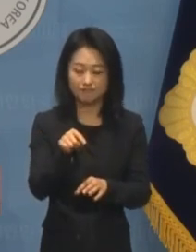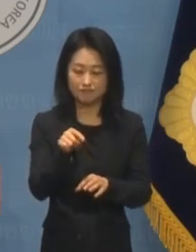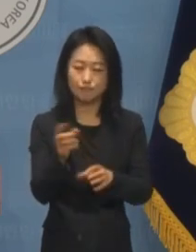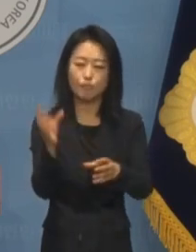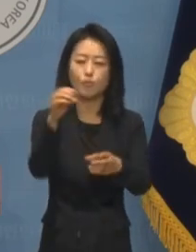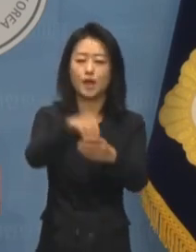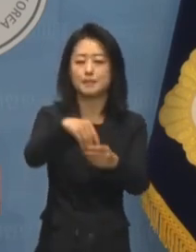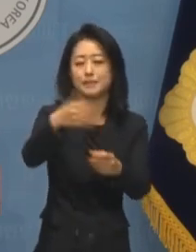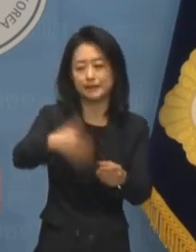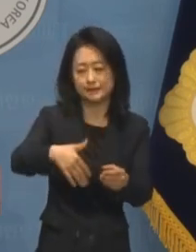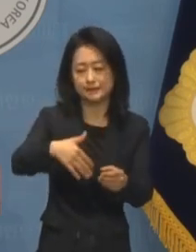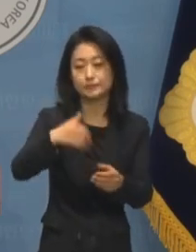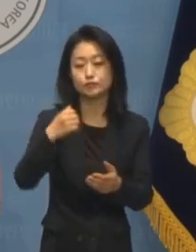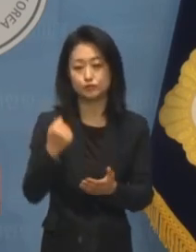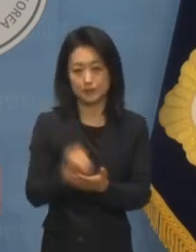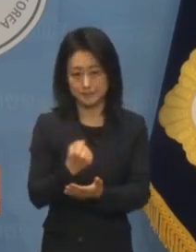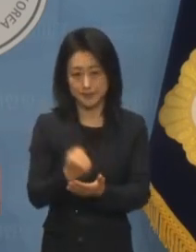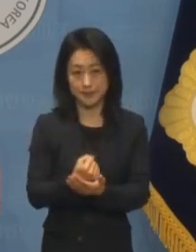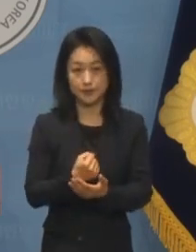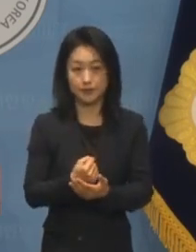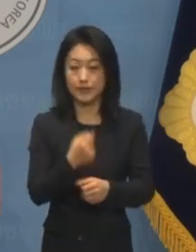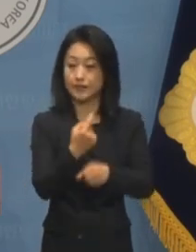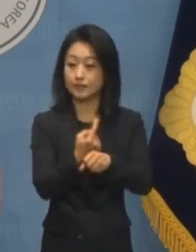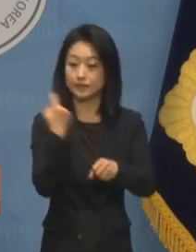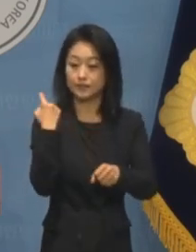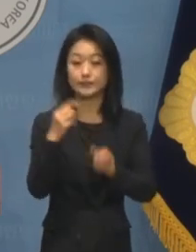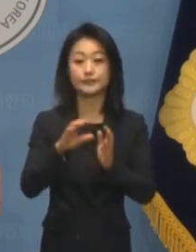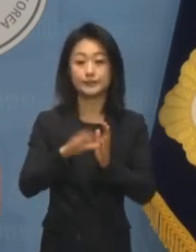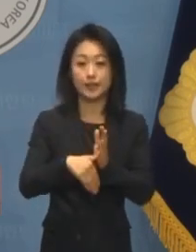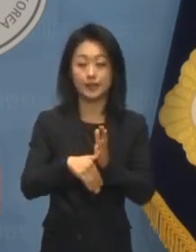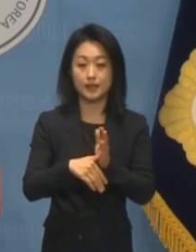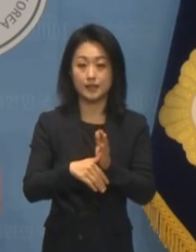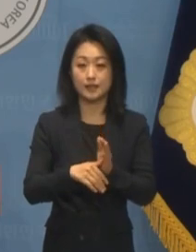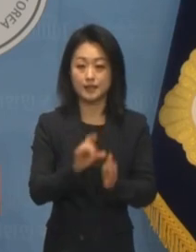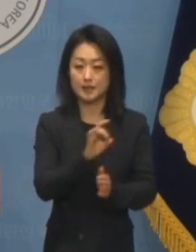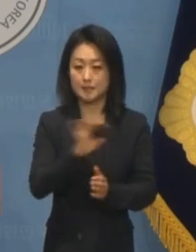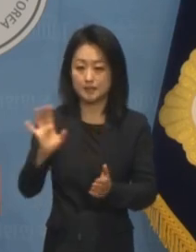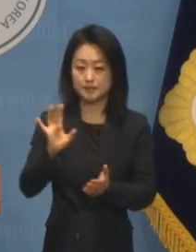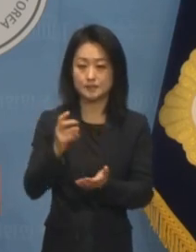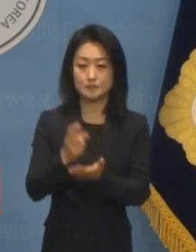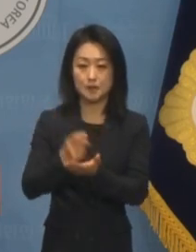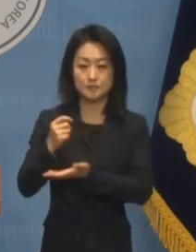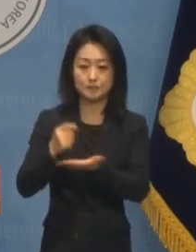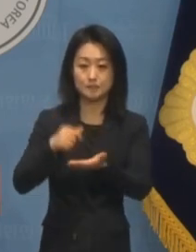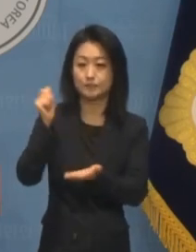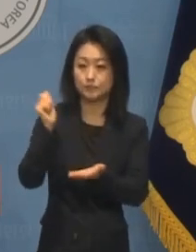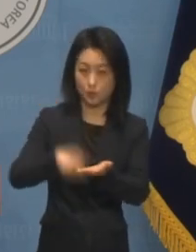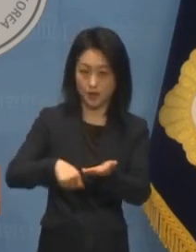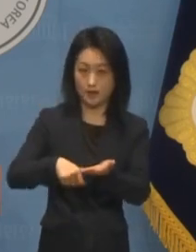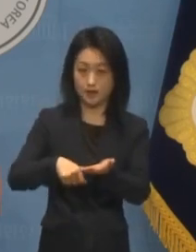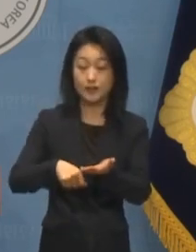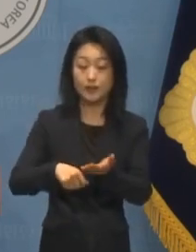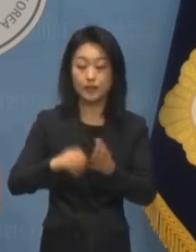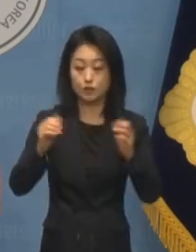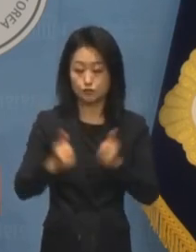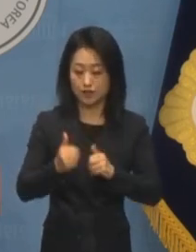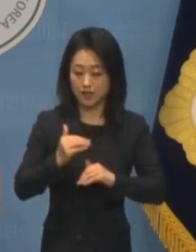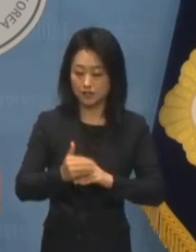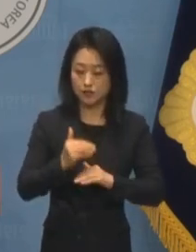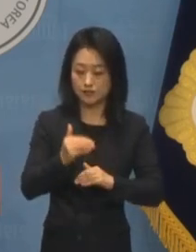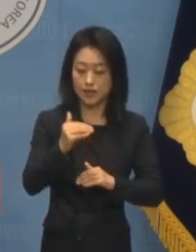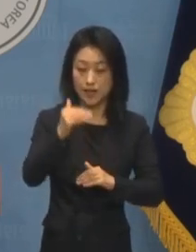무척 유감입니다. 불과 1년 전에 패스트트랙을 포함해서 국회 내 모든 절차